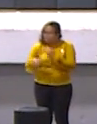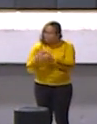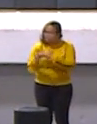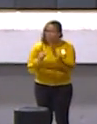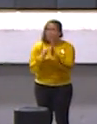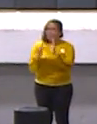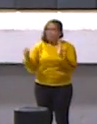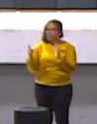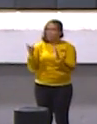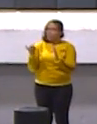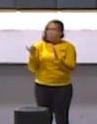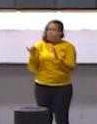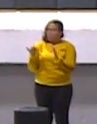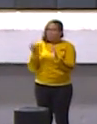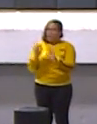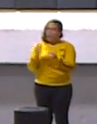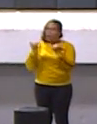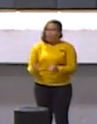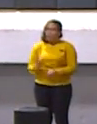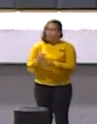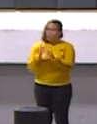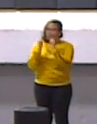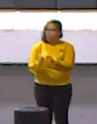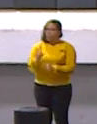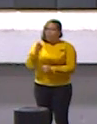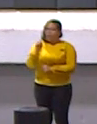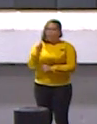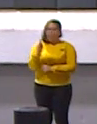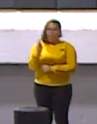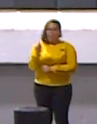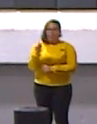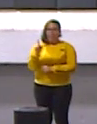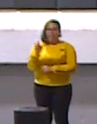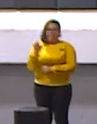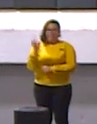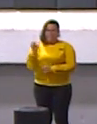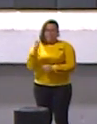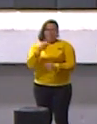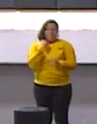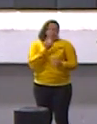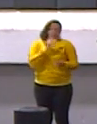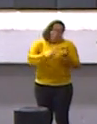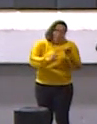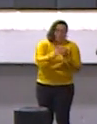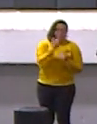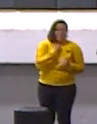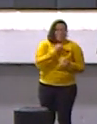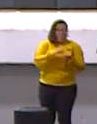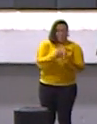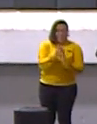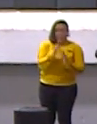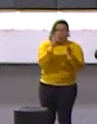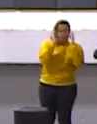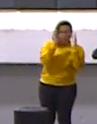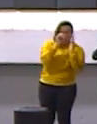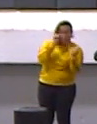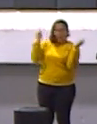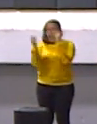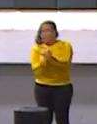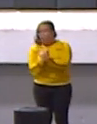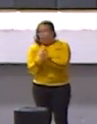él el caballete gracias profes que pasar de burro a caballo es cosas el caballete